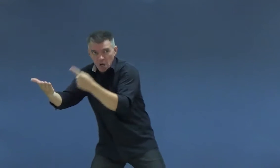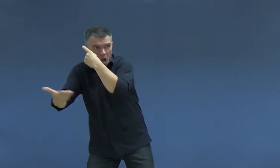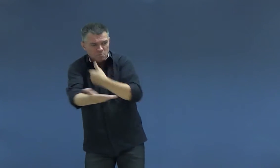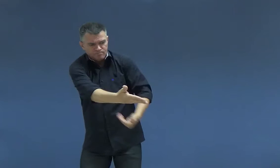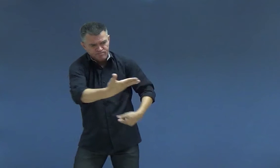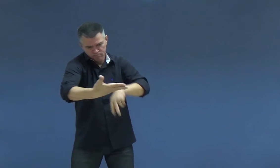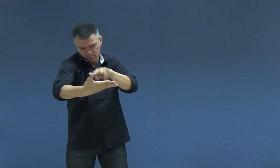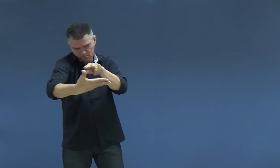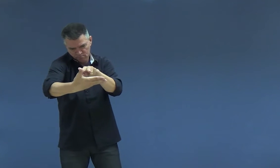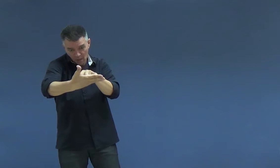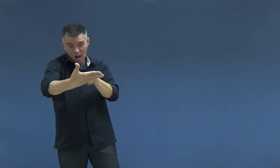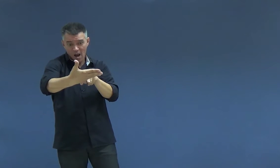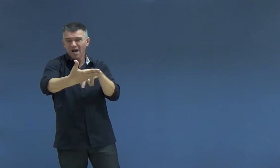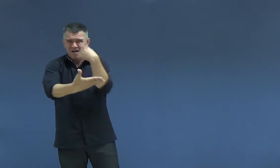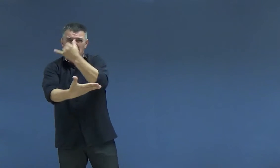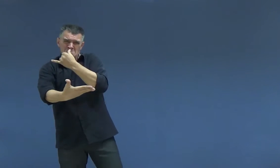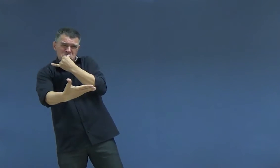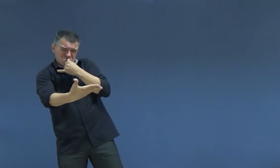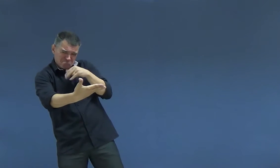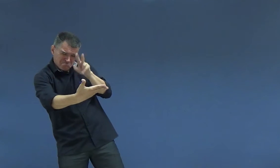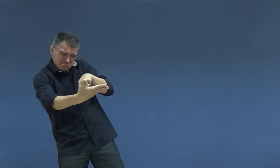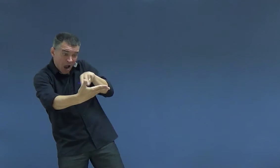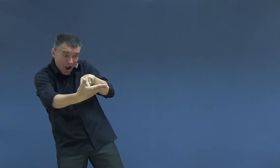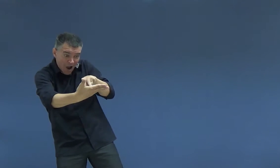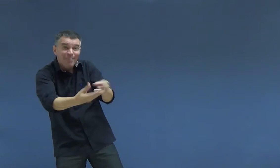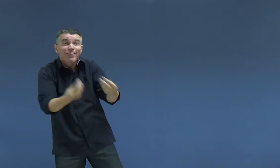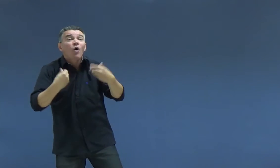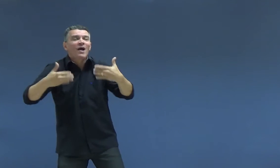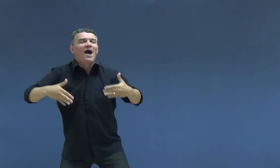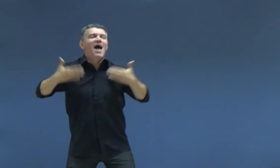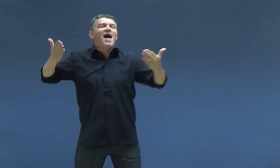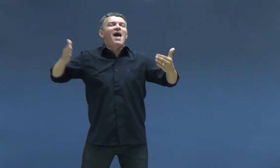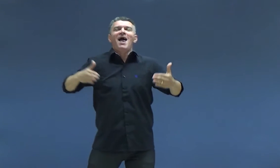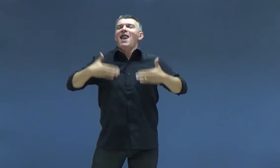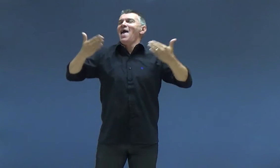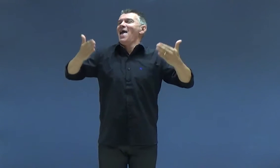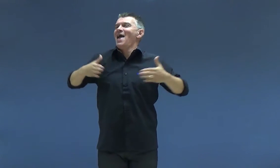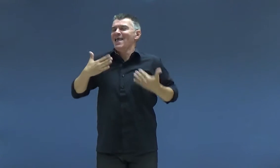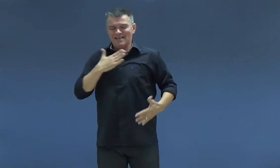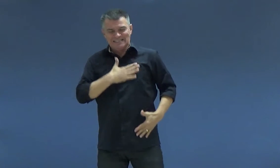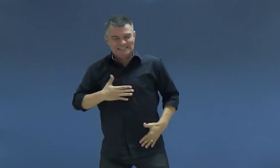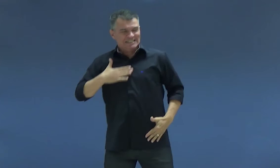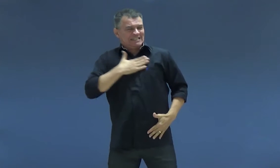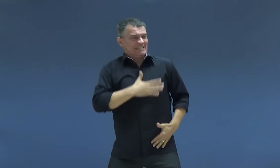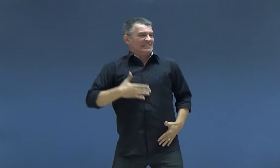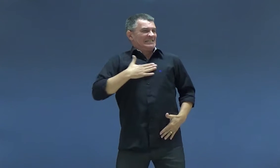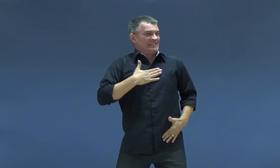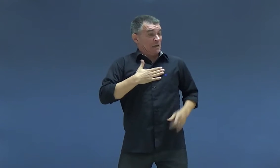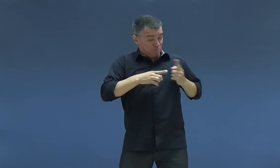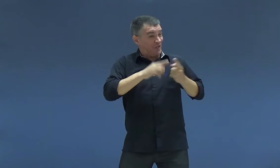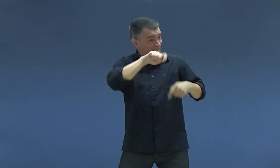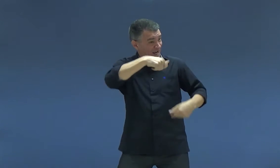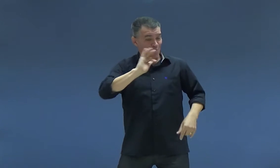e mandava, as pessoas liam, ah, tá, ai, eles ficavam felizes por receber notícia dele,